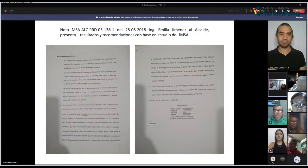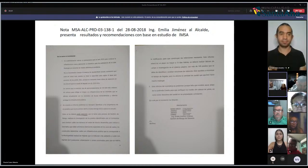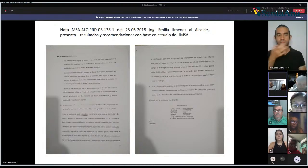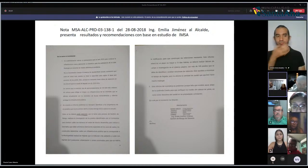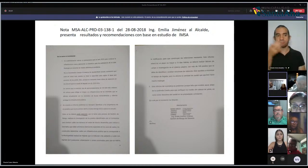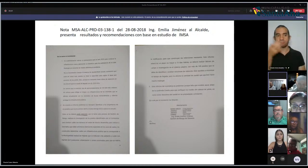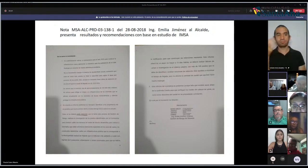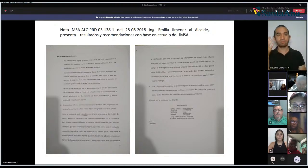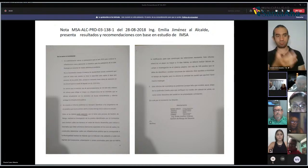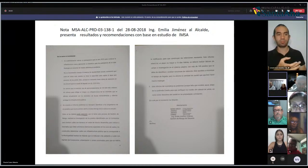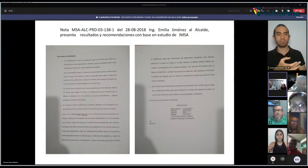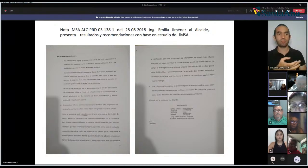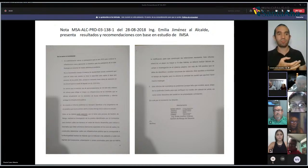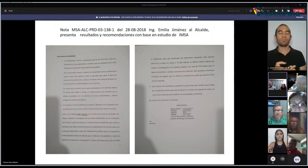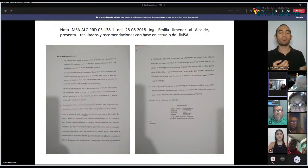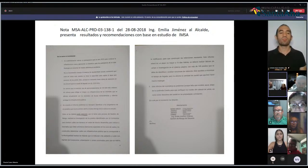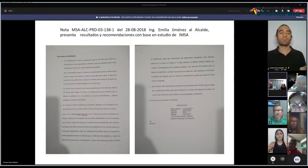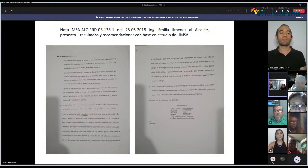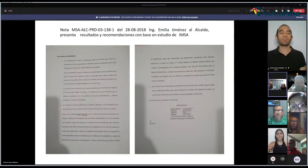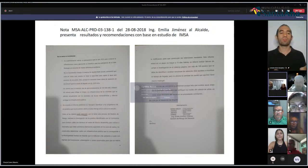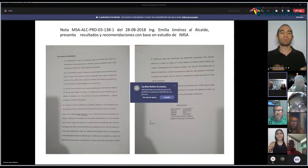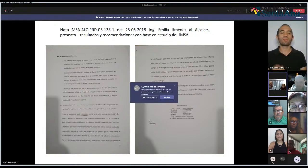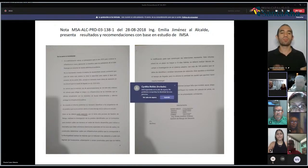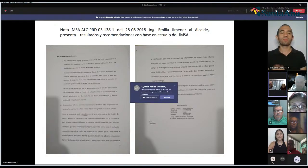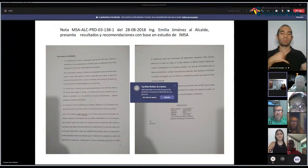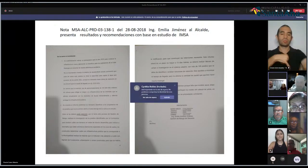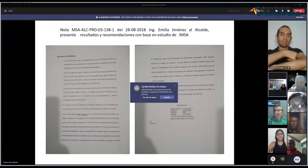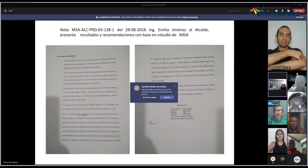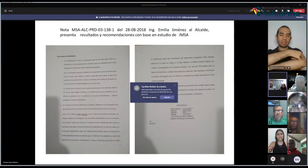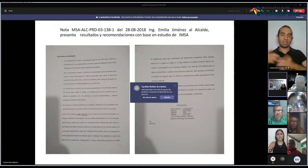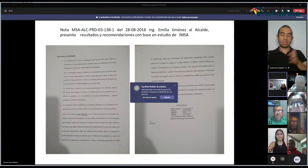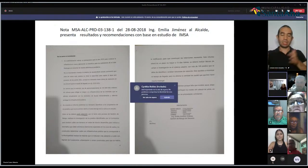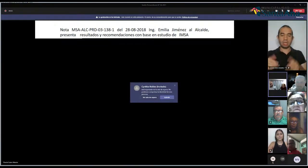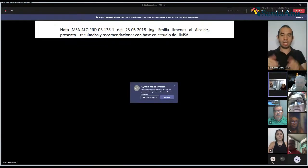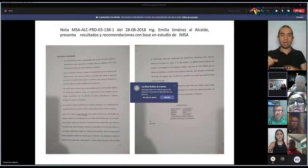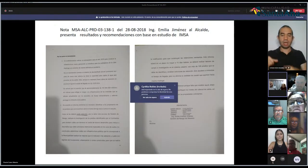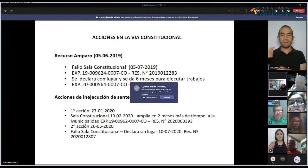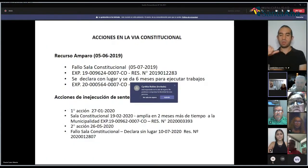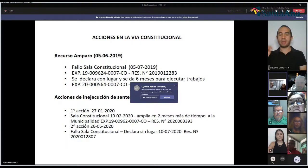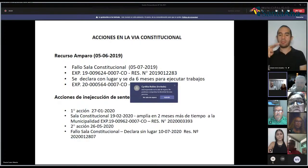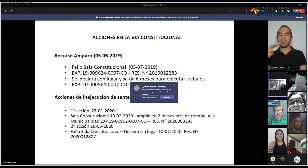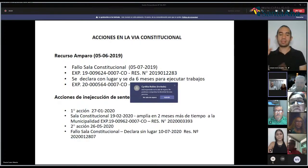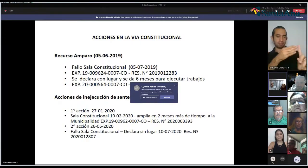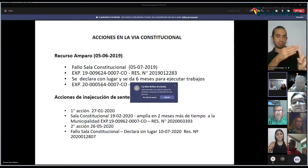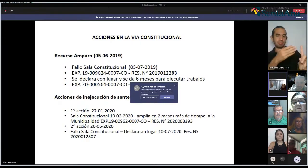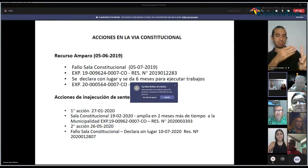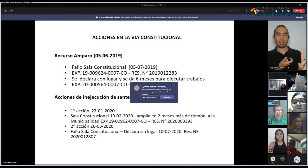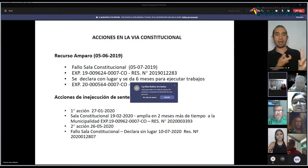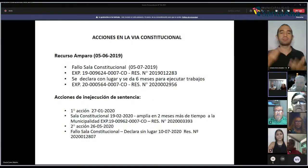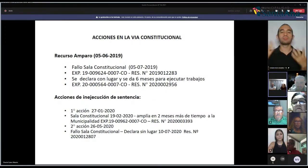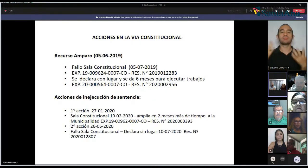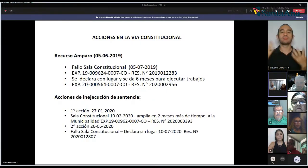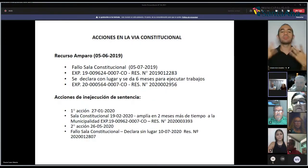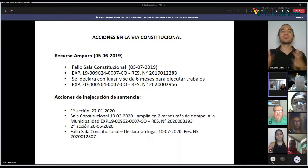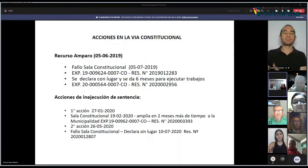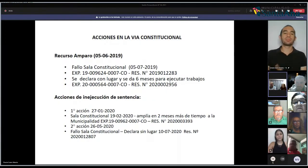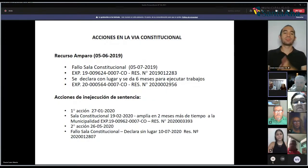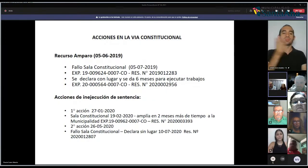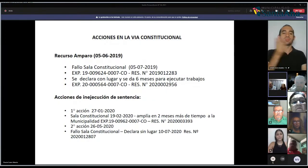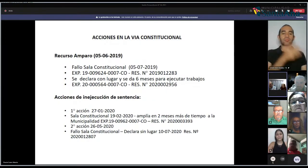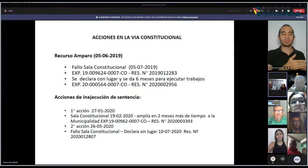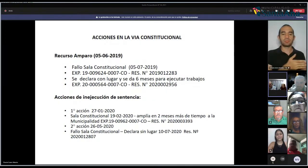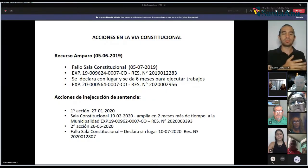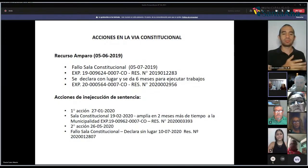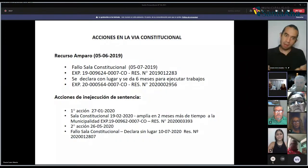la ingeniera jiménez este al señor alcalde y luego de eso éste lamentablemente ante la